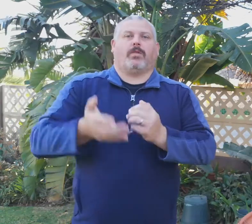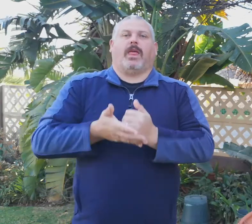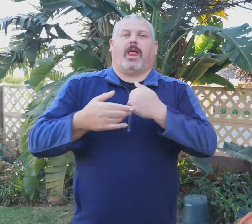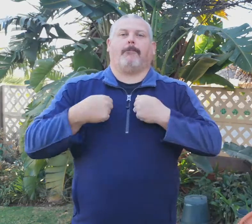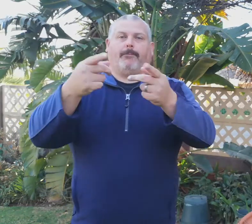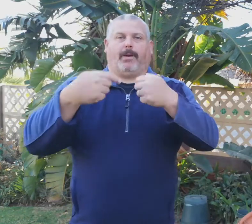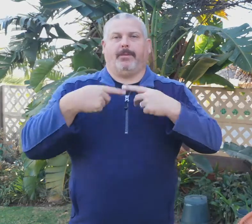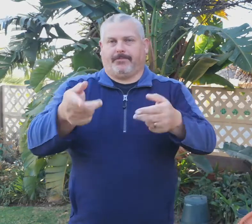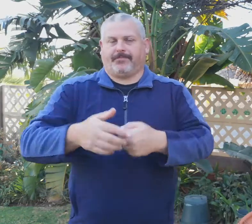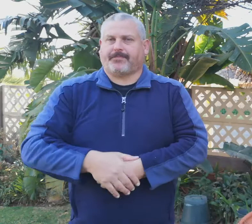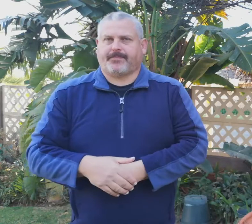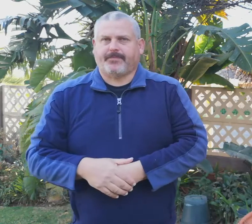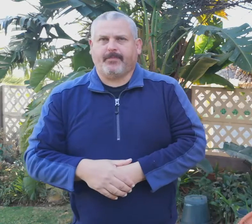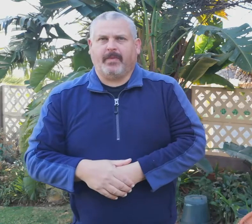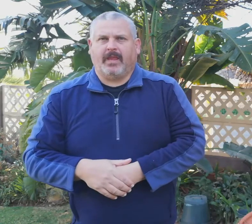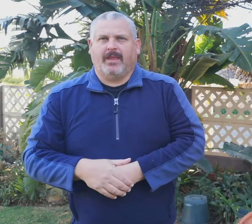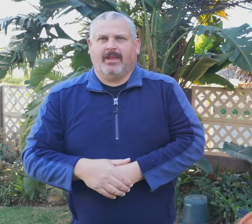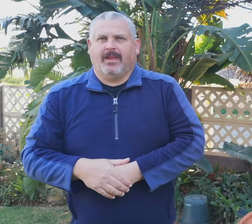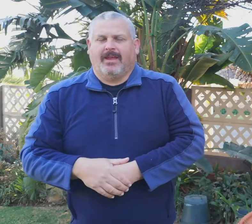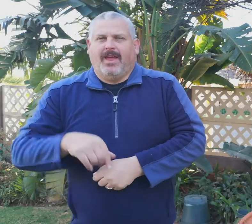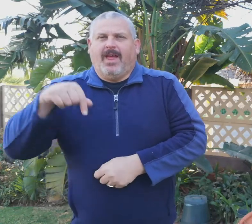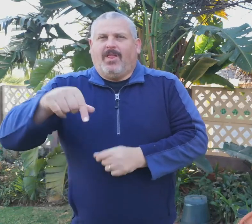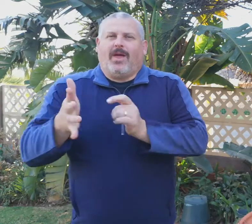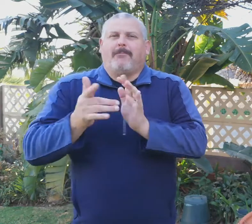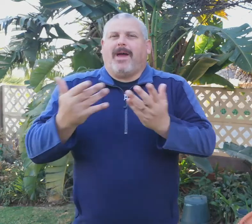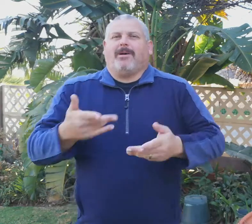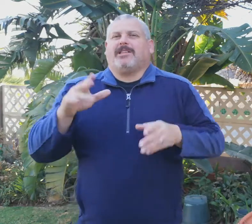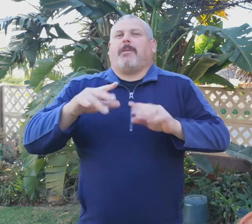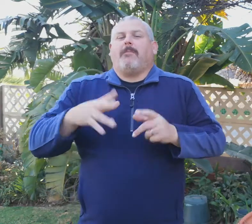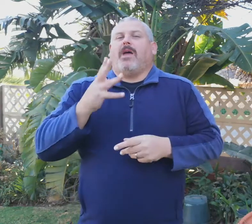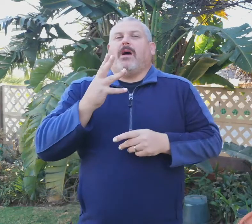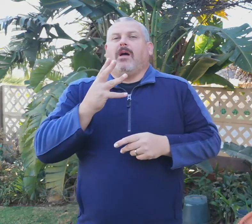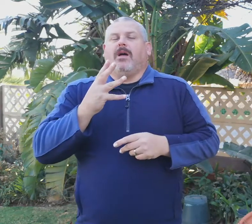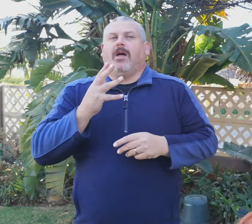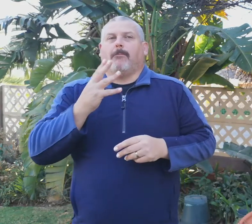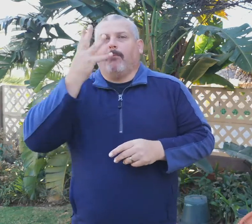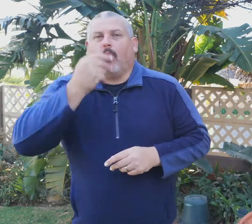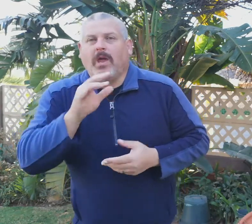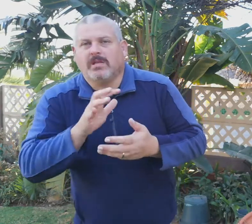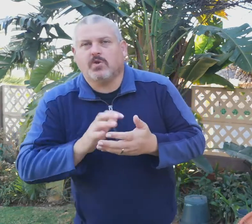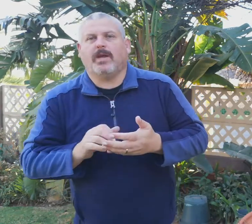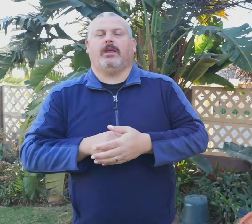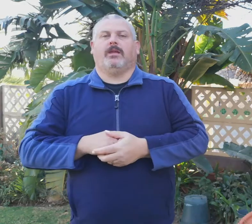God help my in die Bybel is baie mooi story